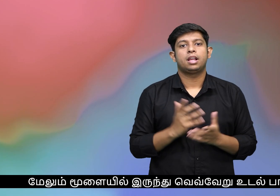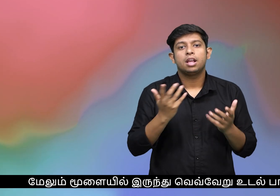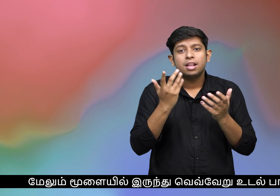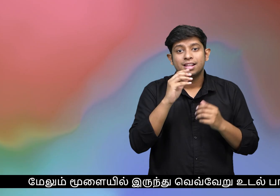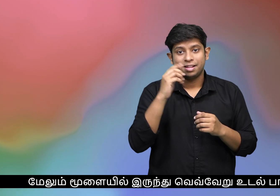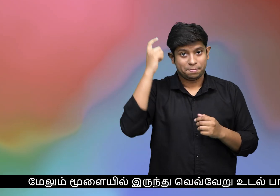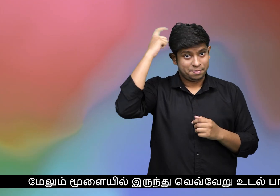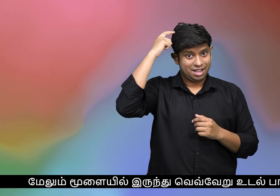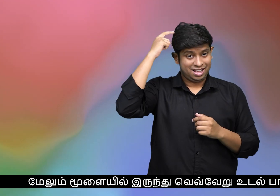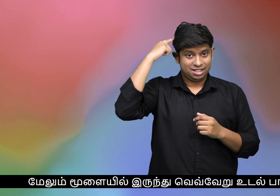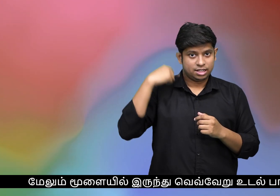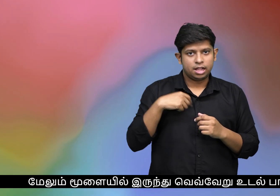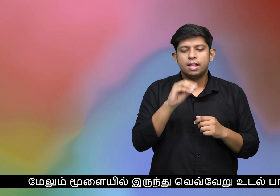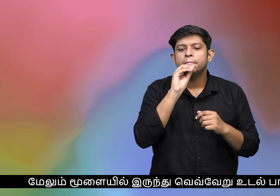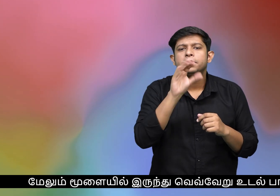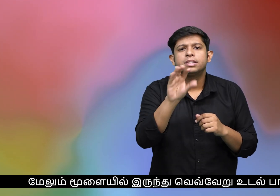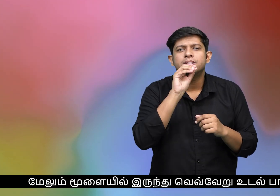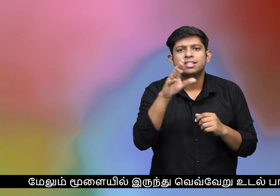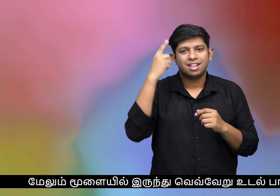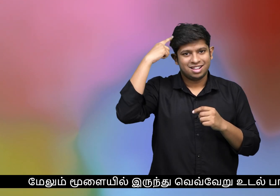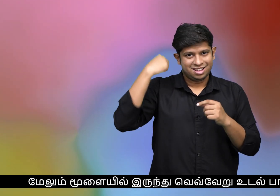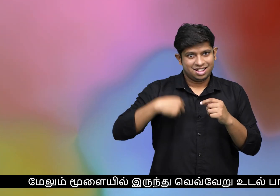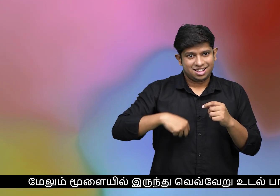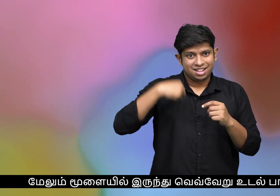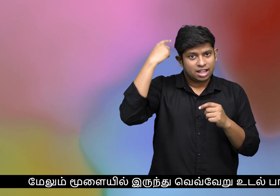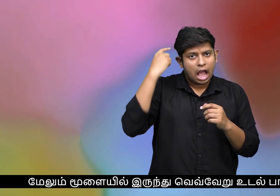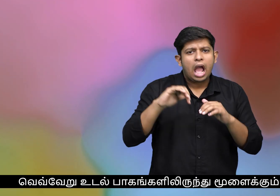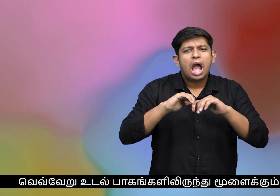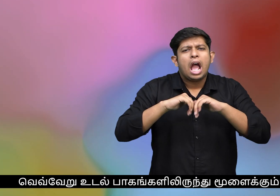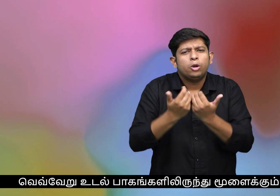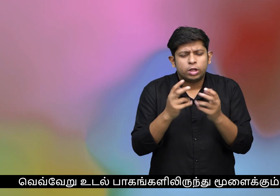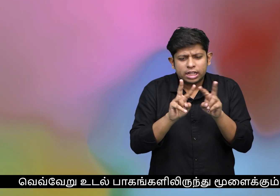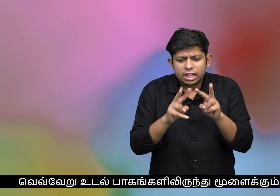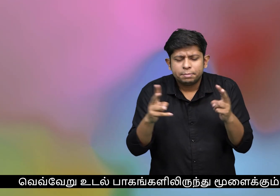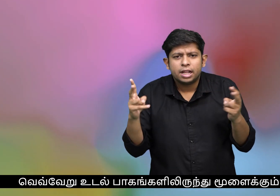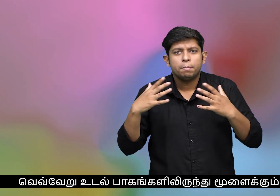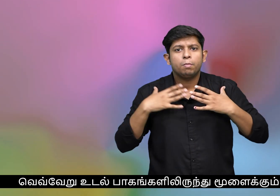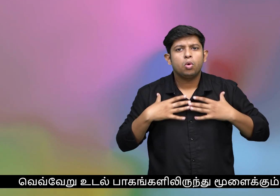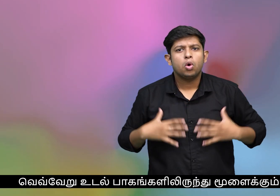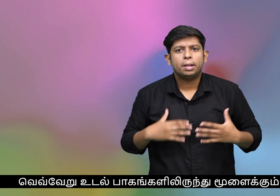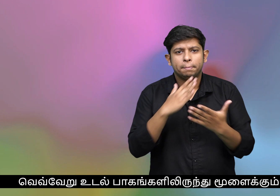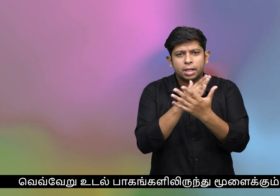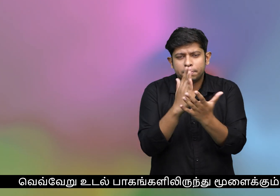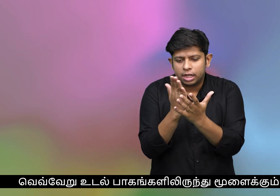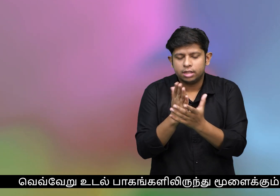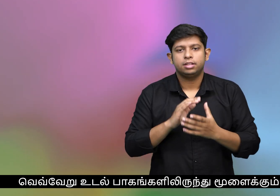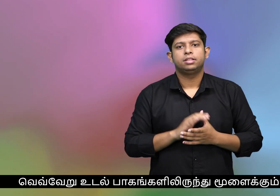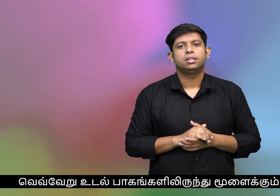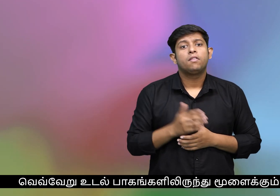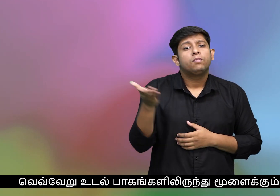மேலும் மூளையிலிருந்து வெவ்வேறு உடல் பாகங்களுக்கும், வெவ்வேறு உடல் பாகங்களிலிருந்து மூளைக்கும்